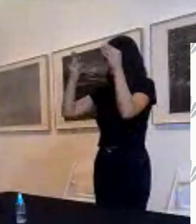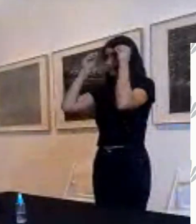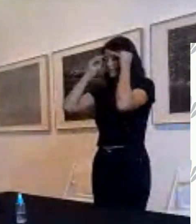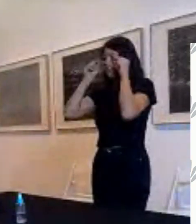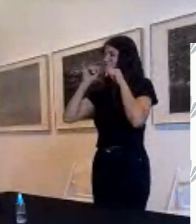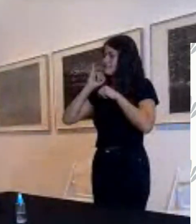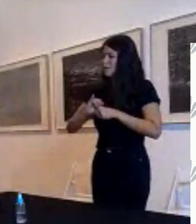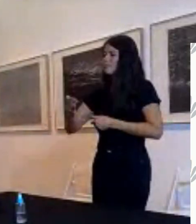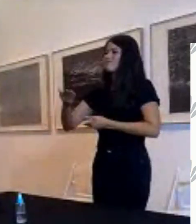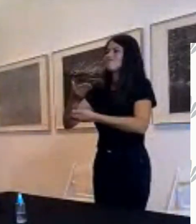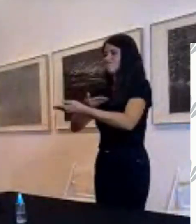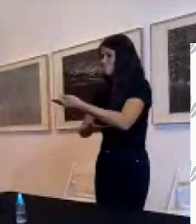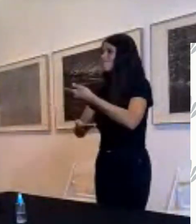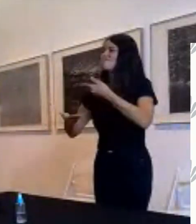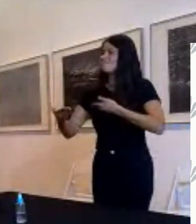reciprocidad, ¿verdad?